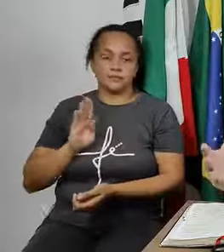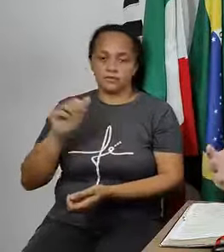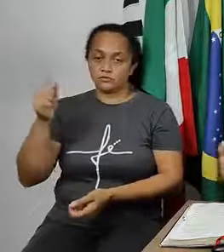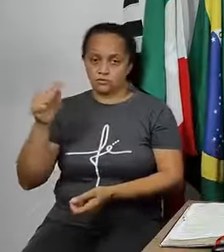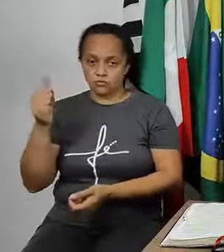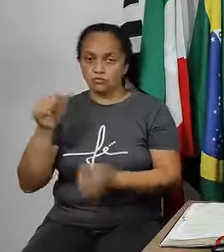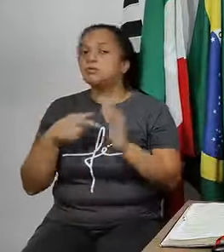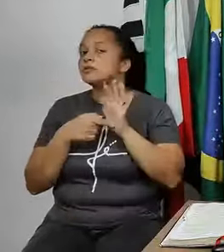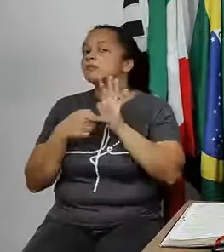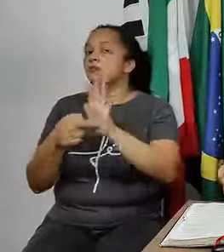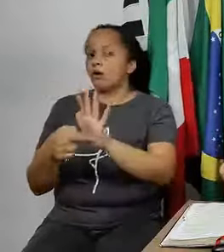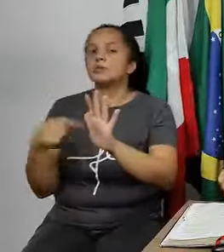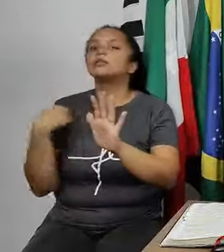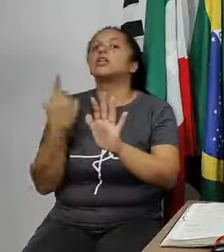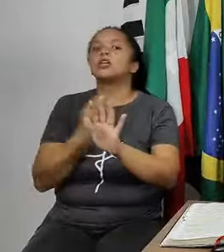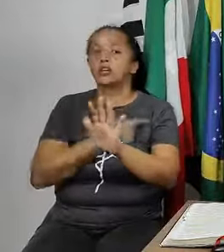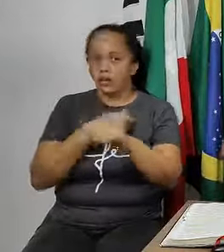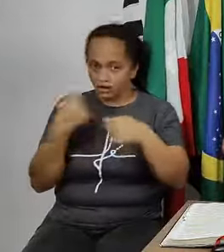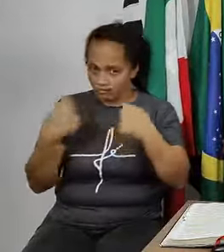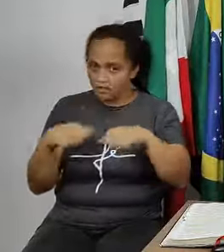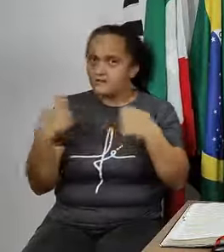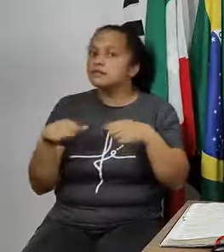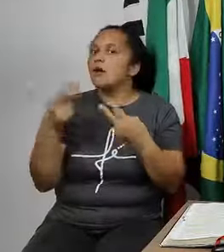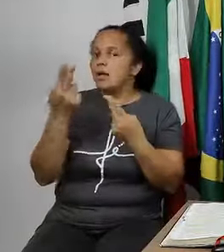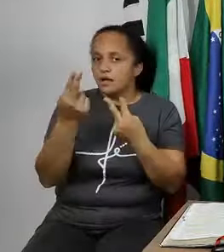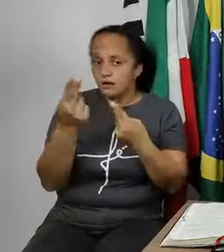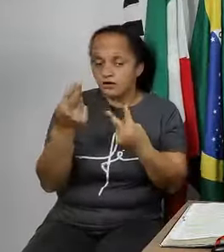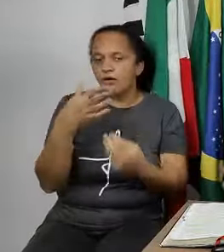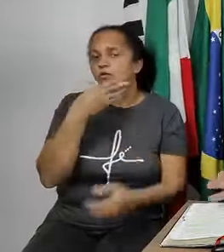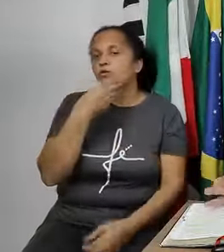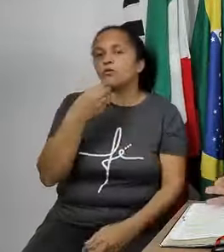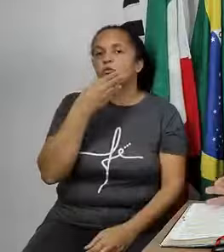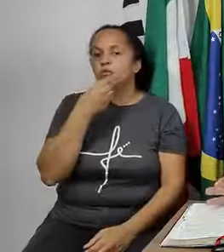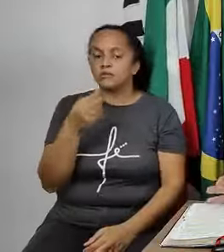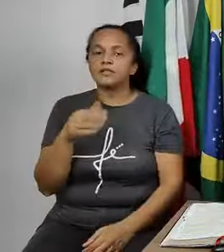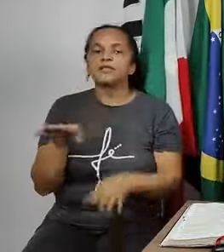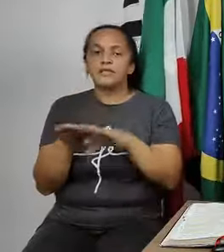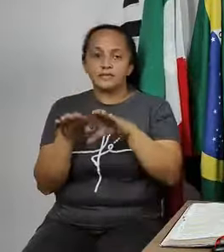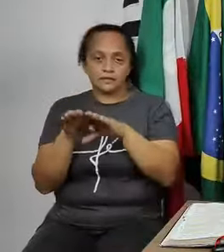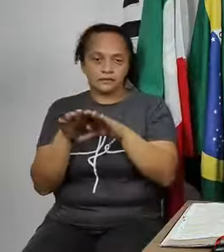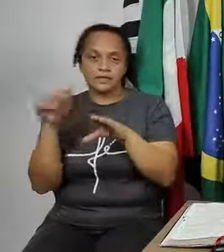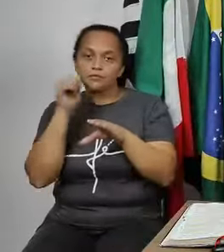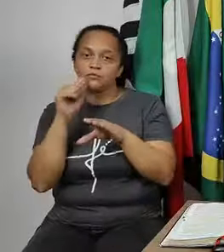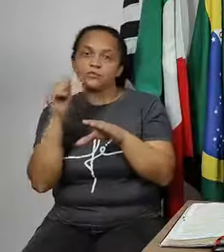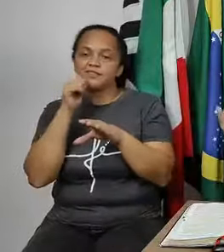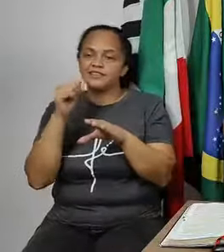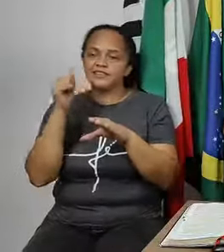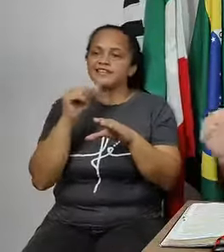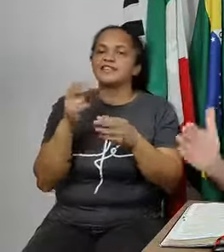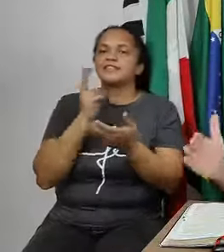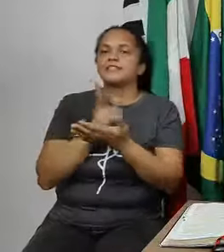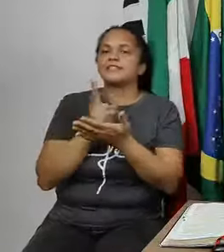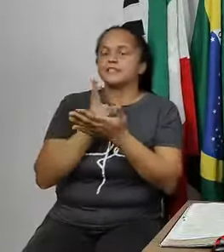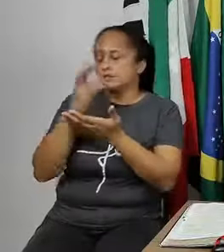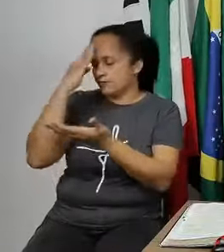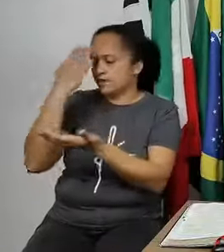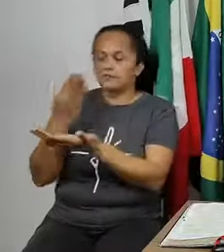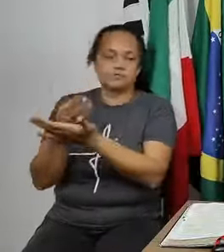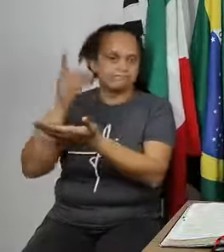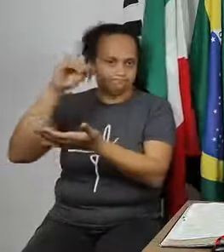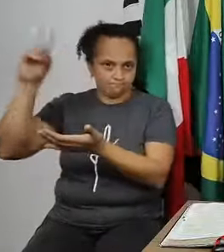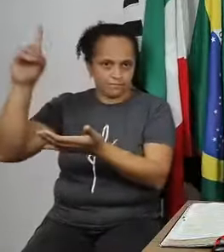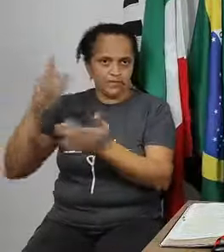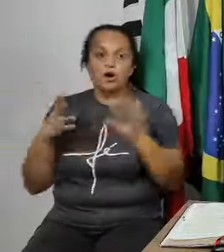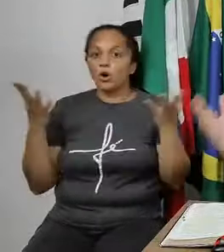fé, né? E nós temos que ler aquilo e nos inspirar nessas pessoas. Nós estamos vivendo um tempo de muita